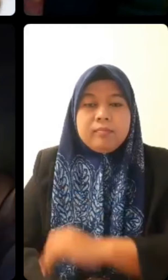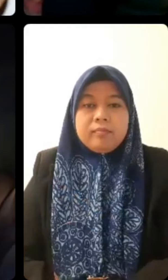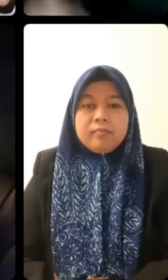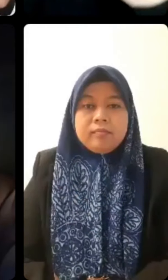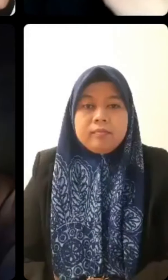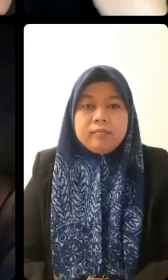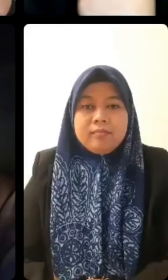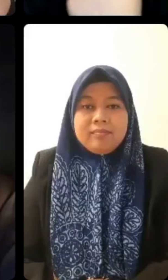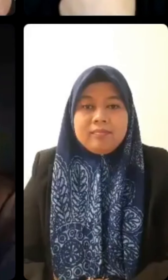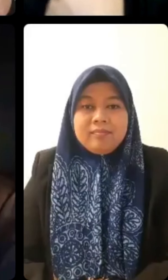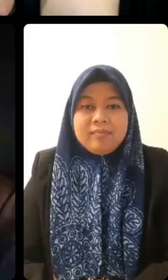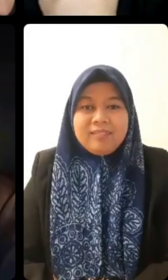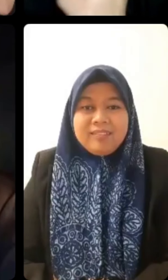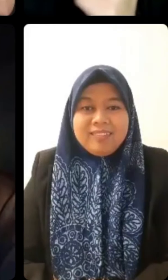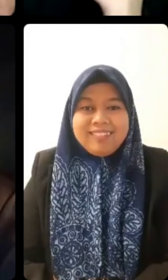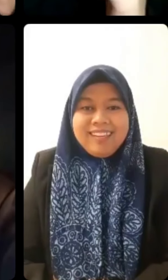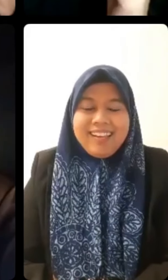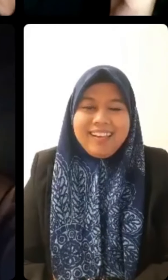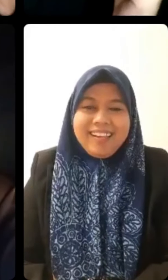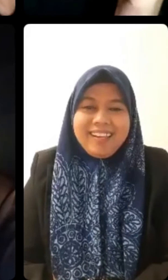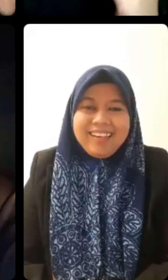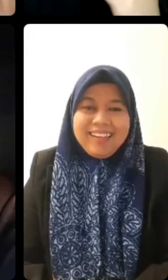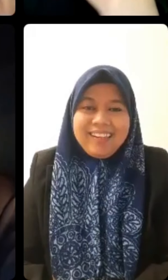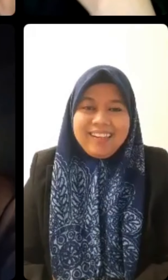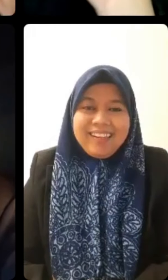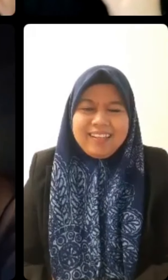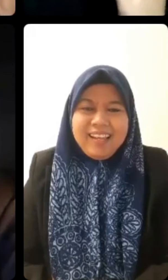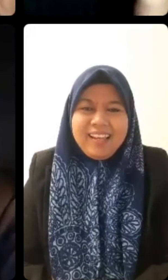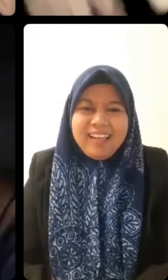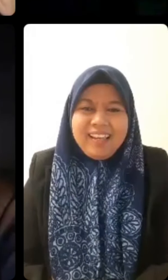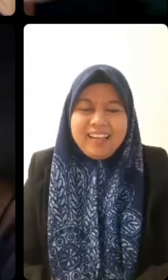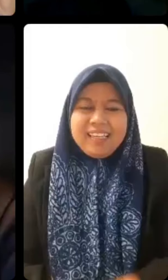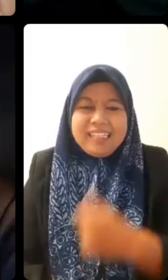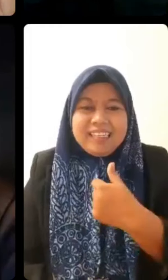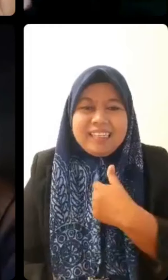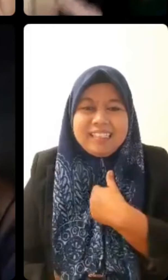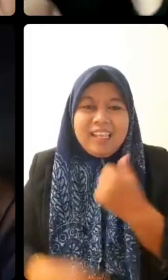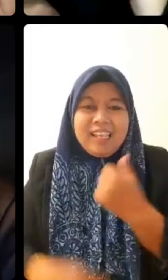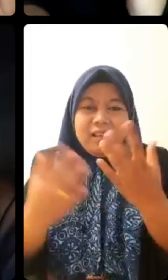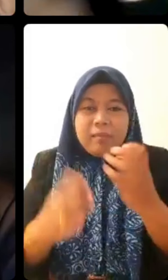Okey, soalannya, saya ingin bertanya kepada Cik